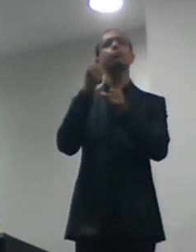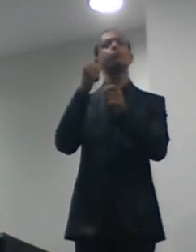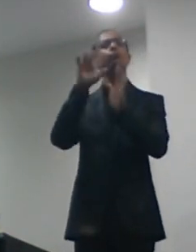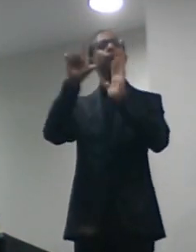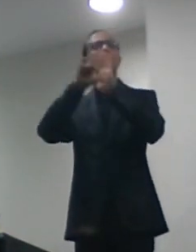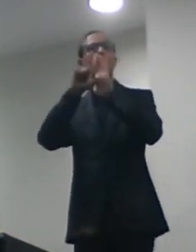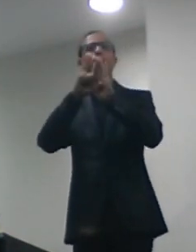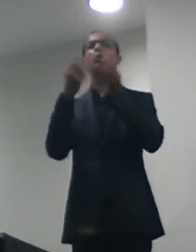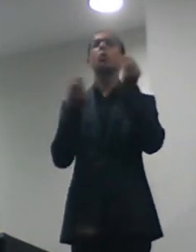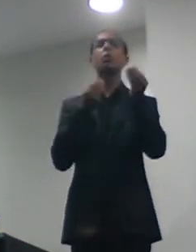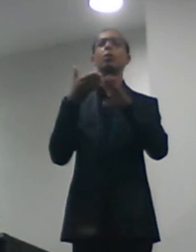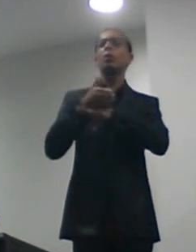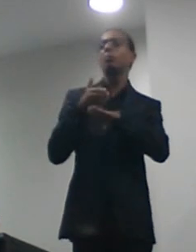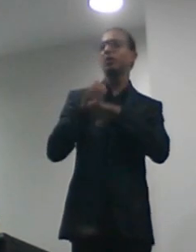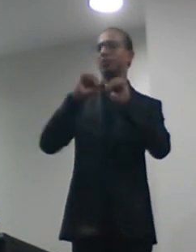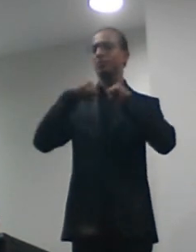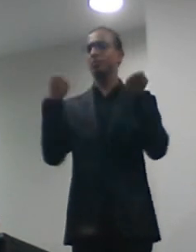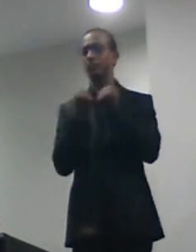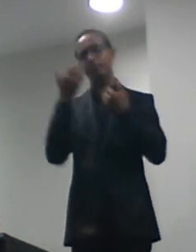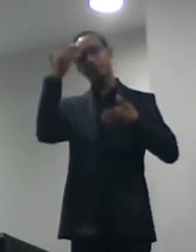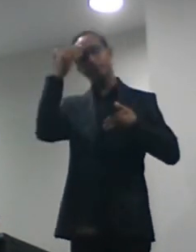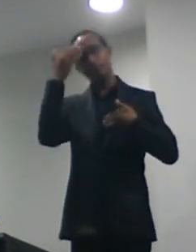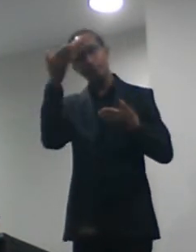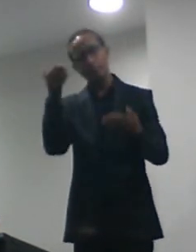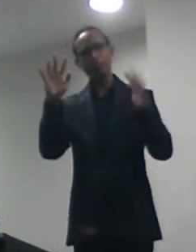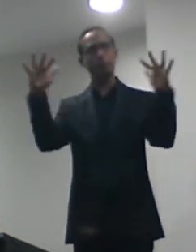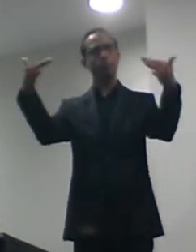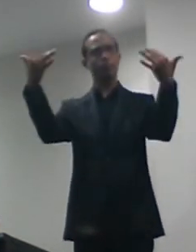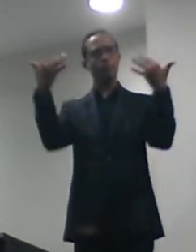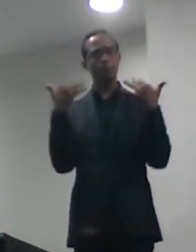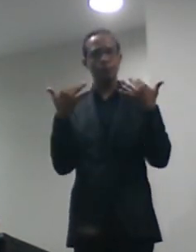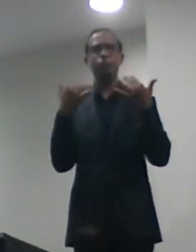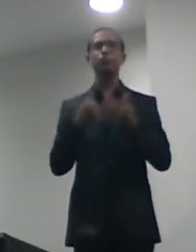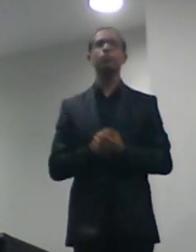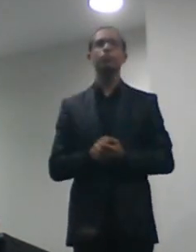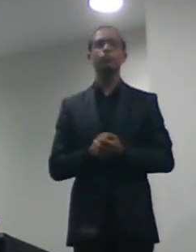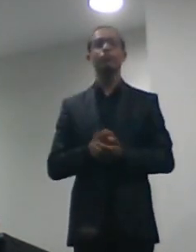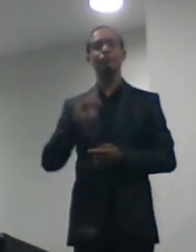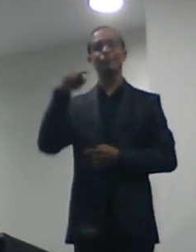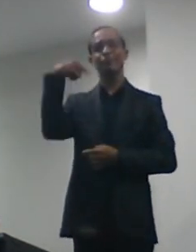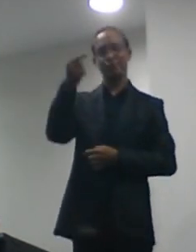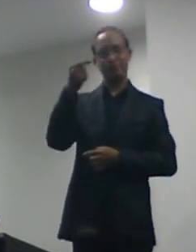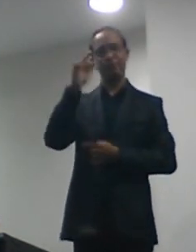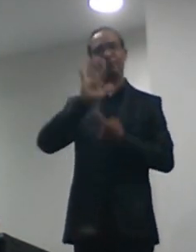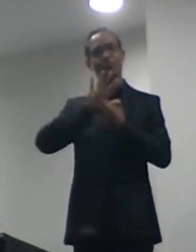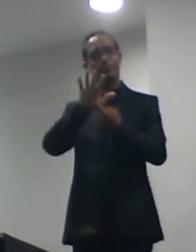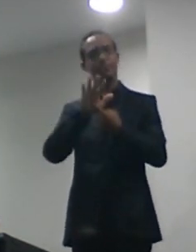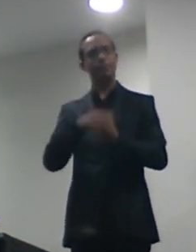hoje, que é a pacificação social. Então, muito obrigado pela atenção e até a próxima.